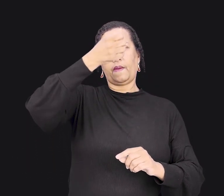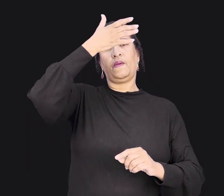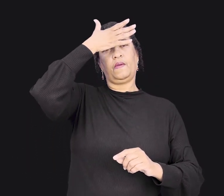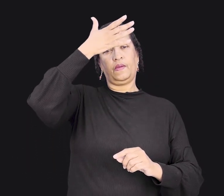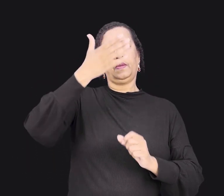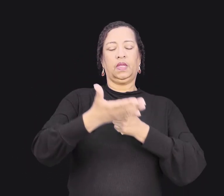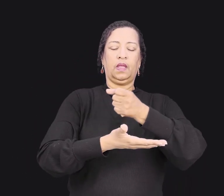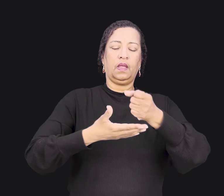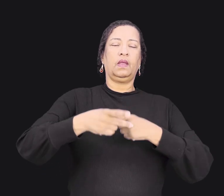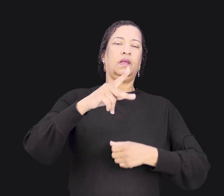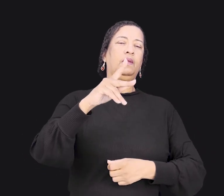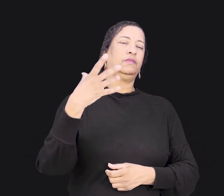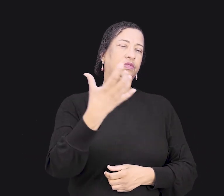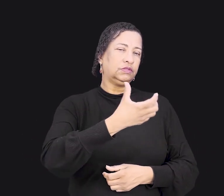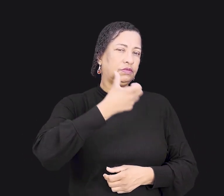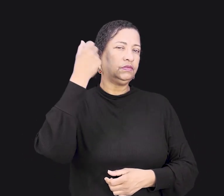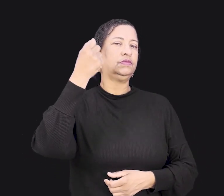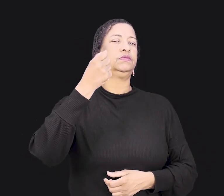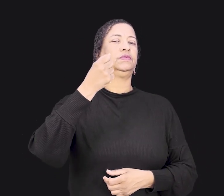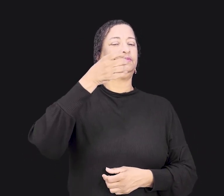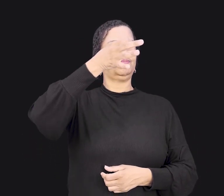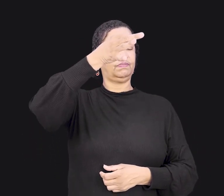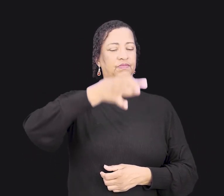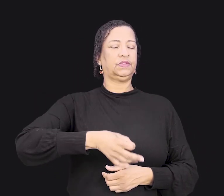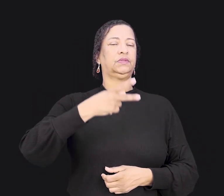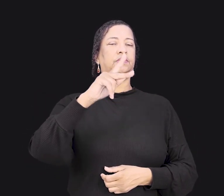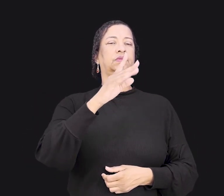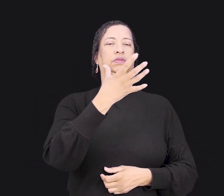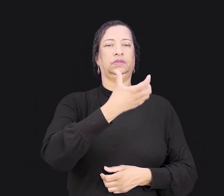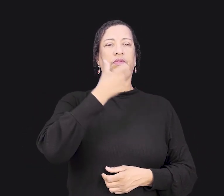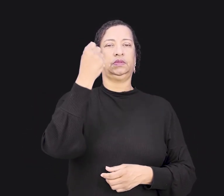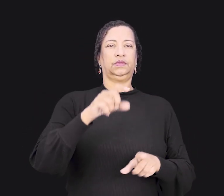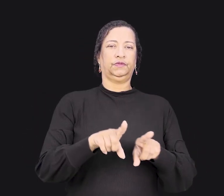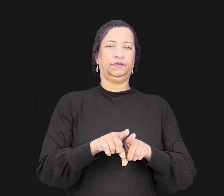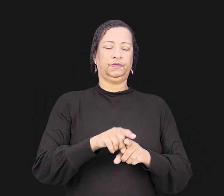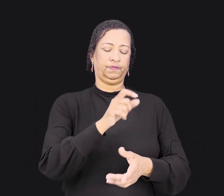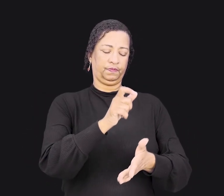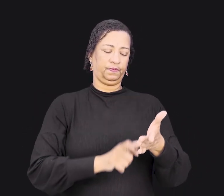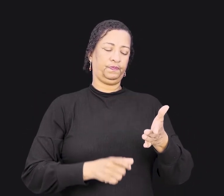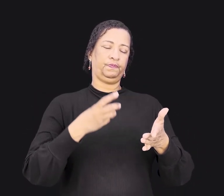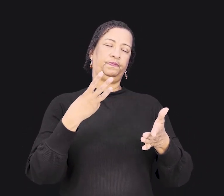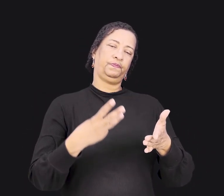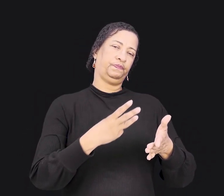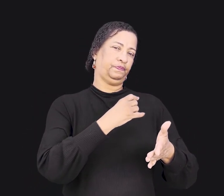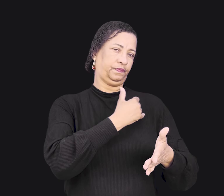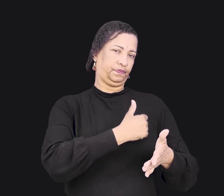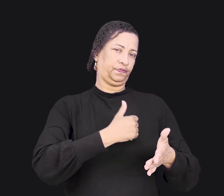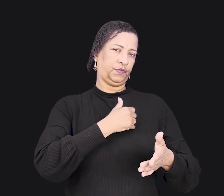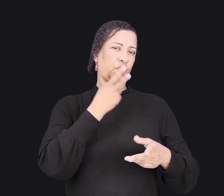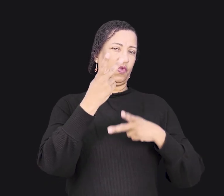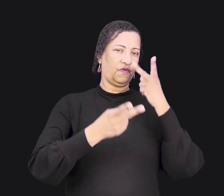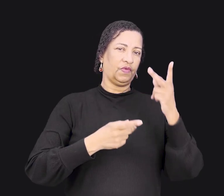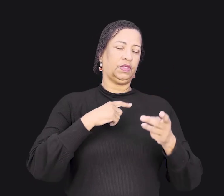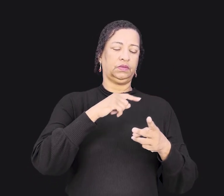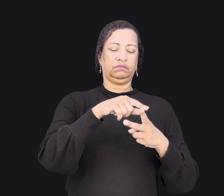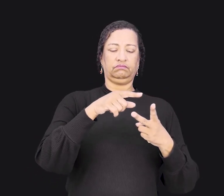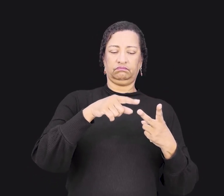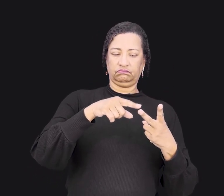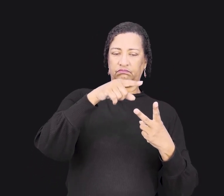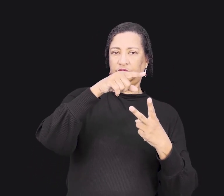e da certeza da sua salvação. No capítulo 3, João afirma que existem dois tipos de pessoas nesse mundo: os